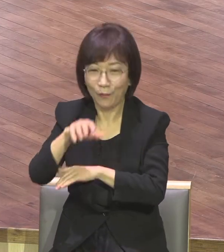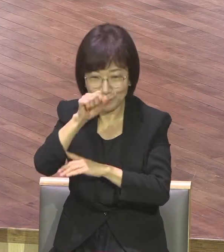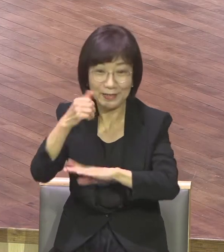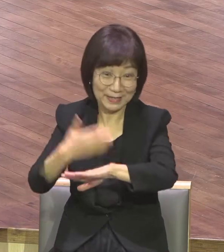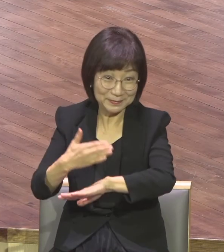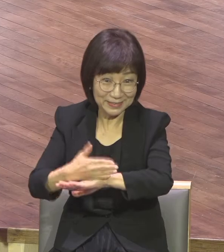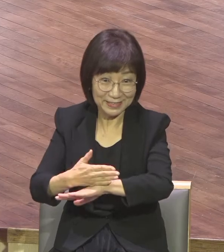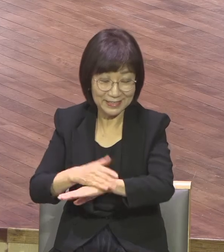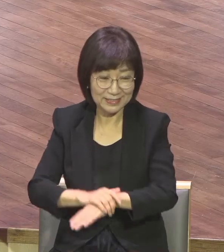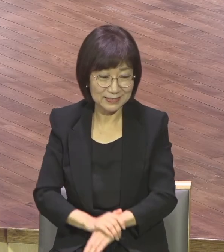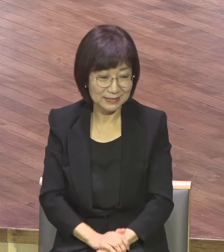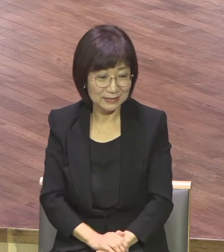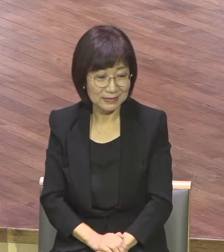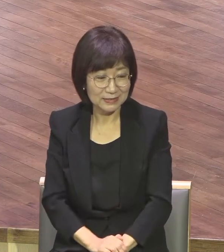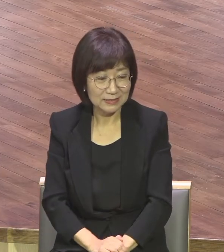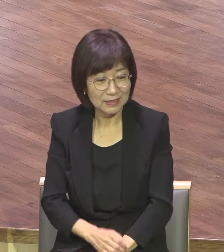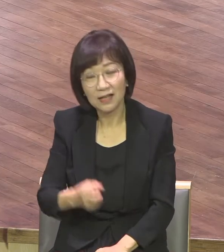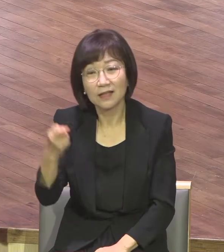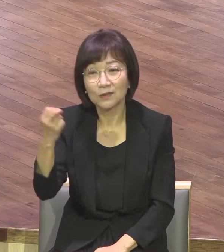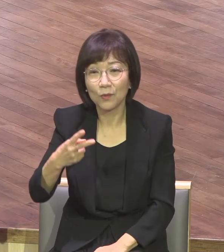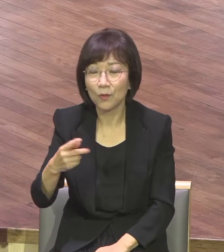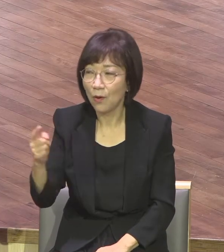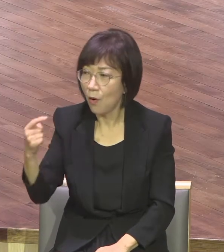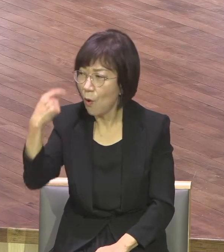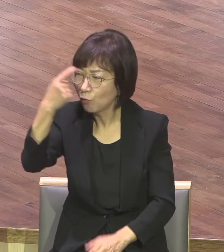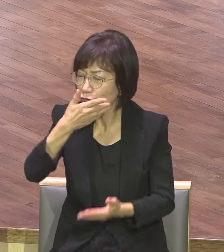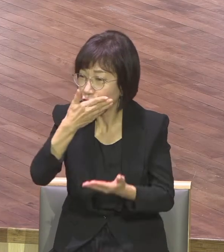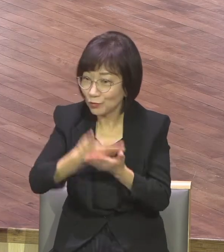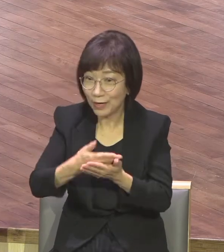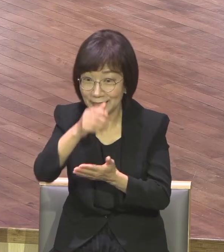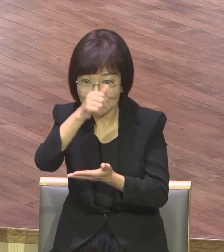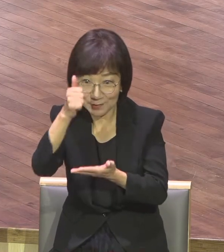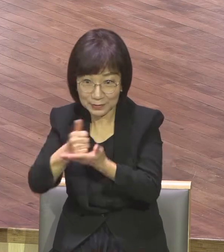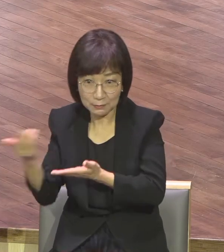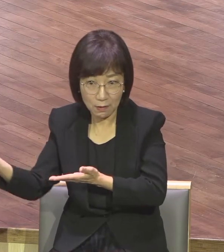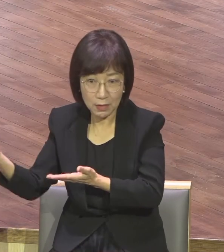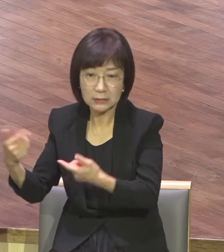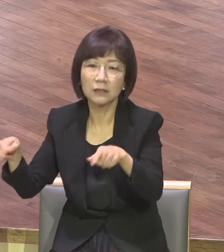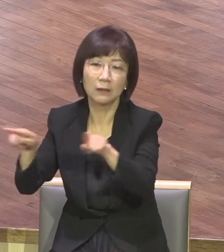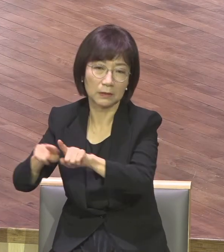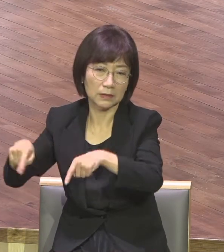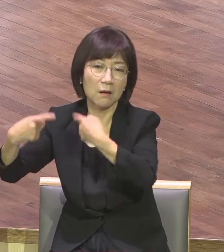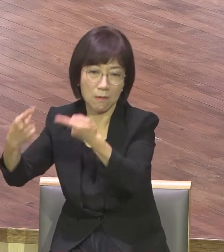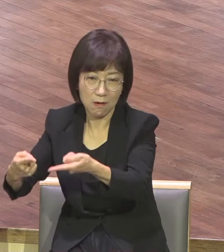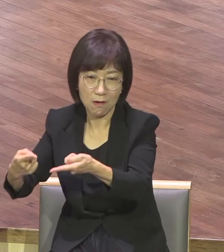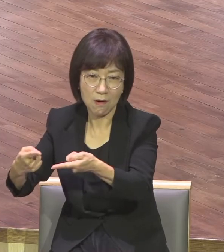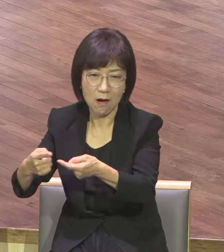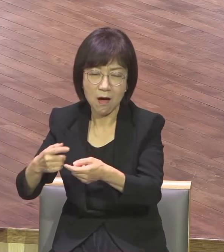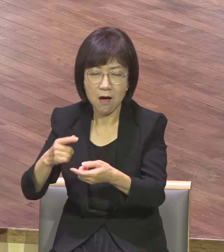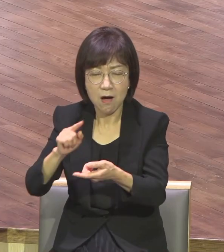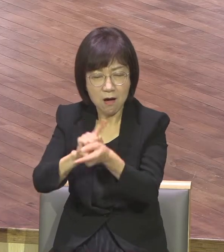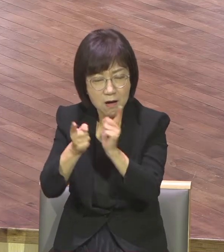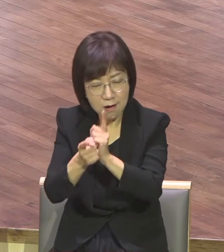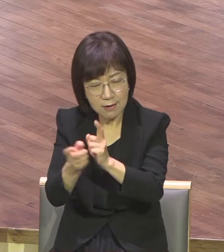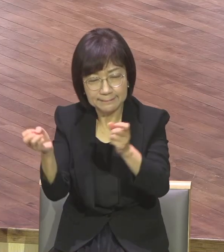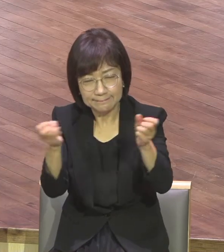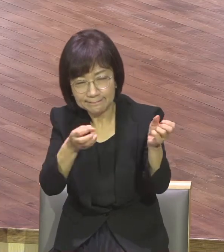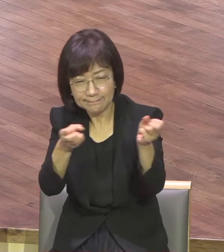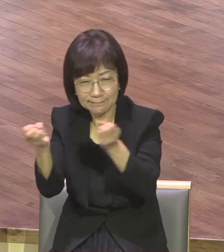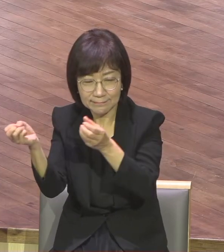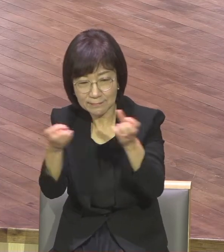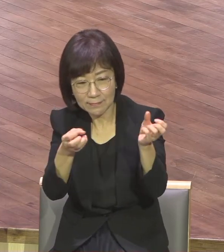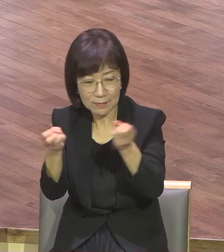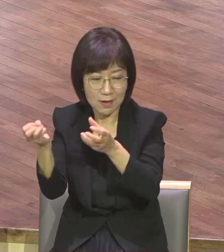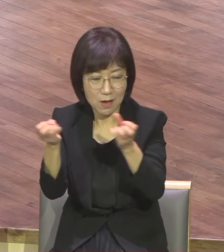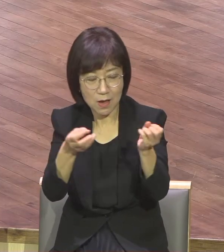중요한 교회 우리 당의 서기를 비롯해서 중요한 위원장들이 다 참여했어요. 함께 같이 포럼하고 같이 대화하고